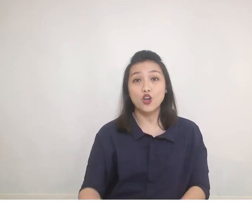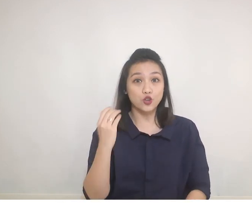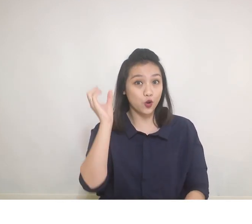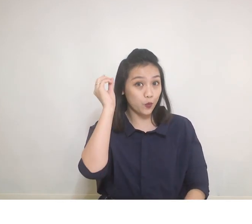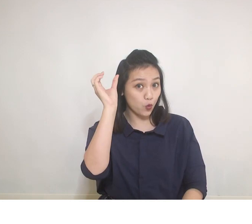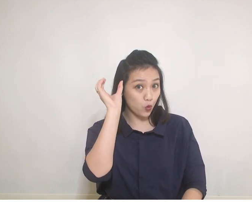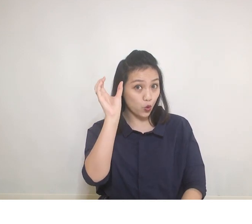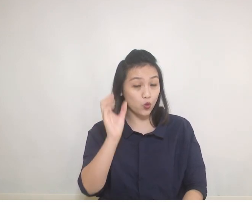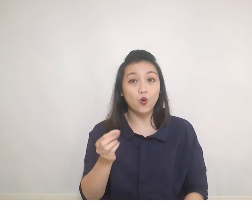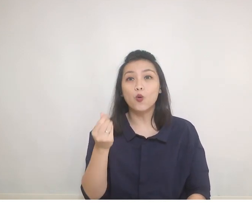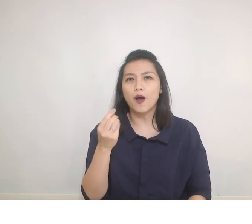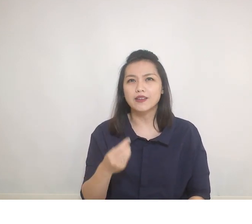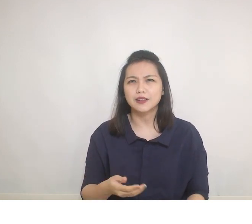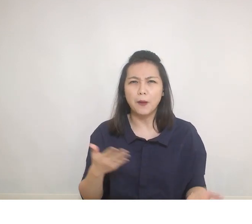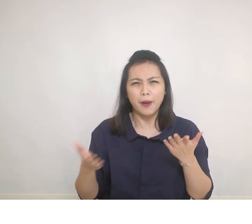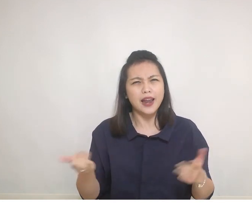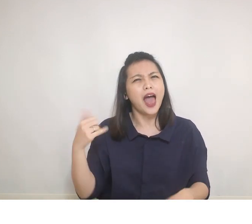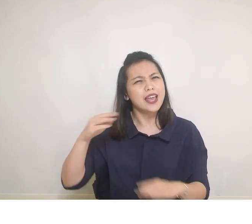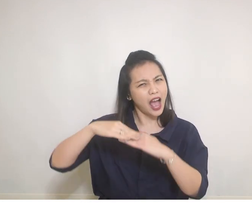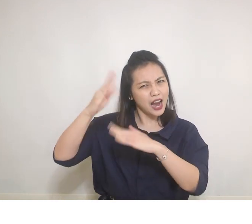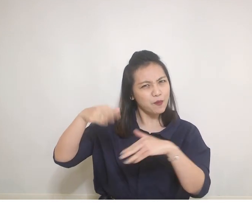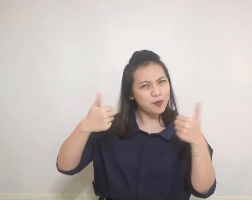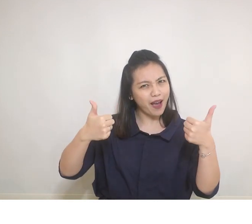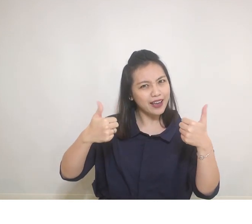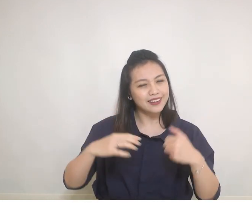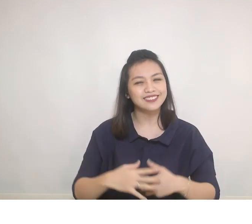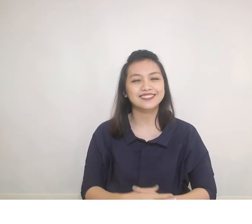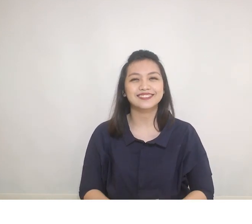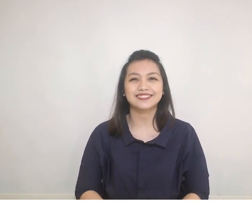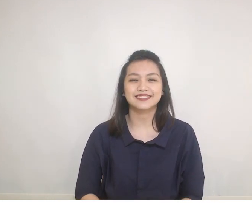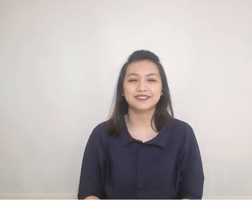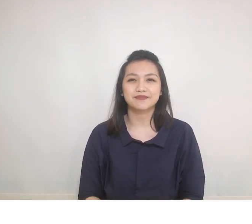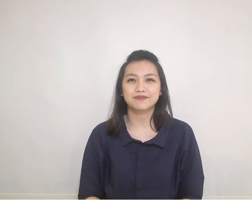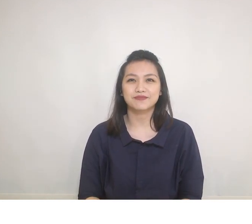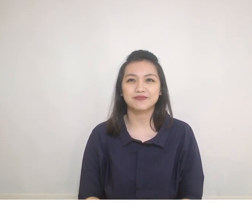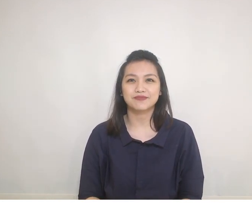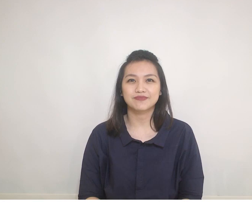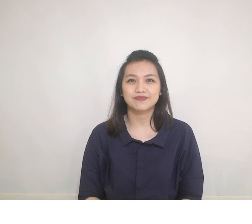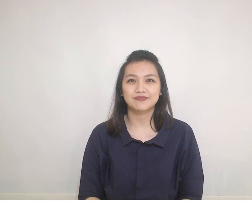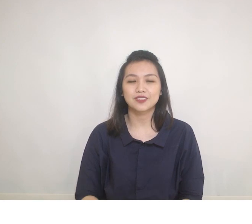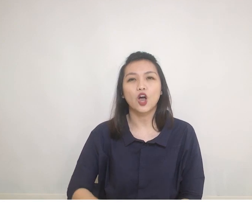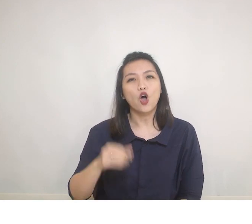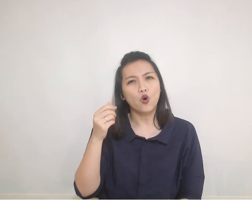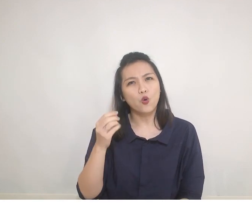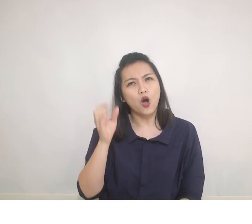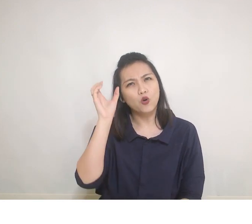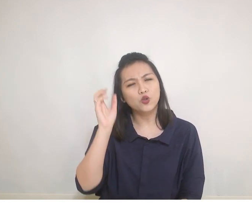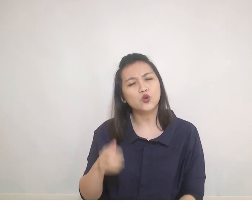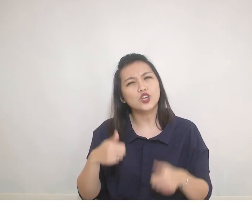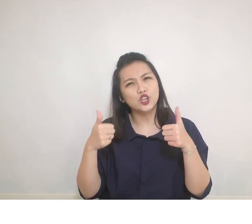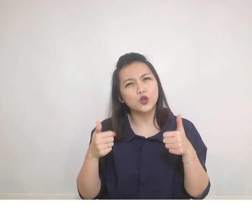Kalau dipikir-pikir yang mana yang lebih baik dari dua itu? Yang lebih baik adalah uang untuk hidup masih baik